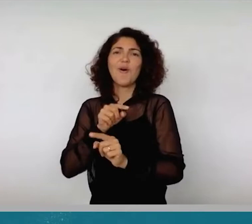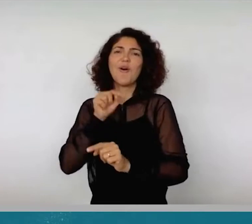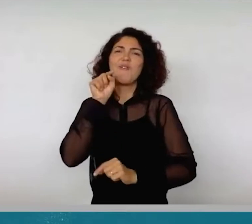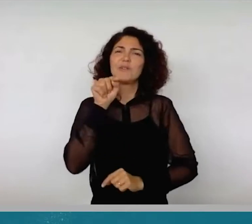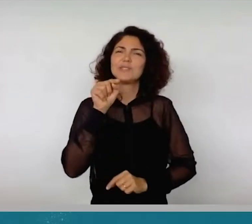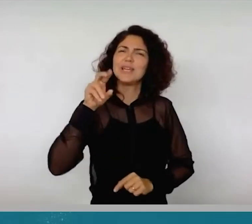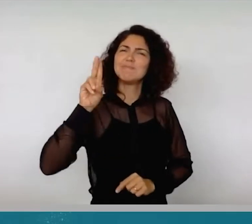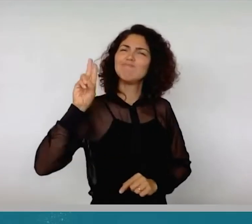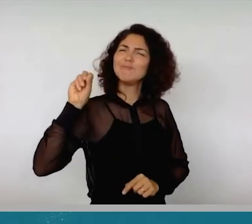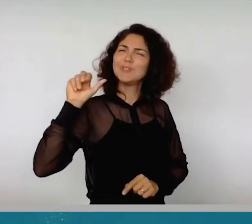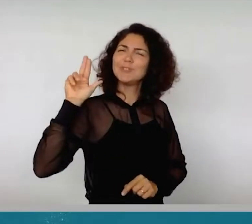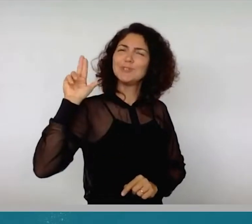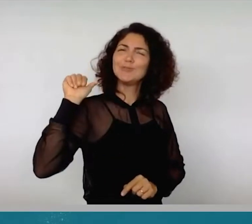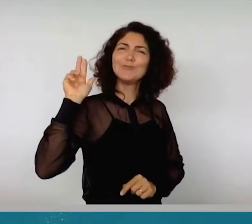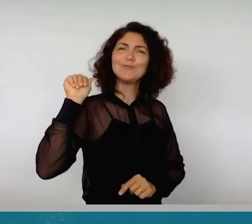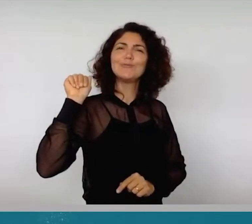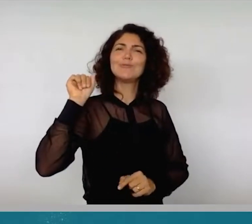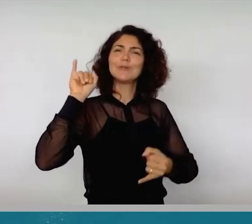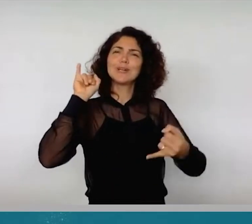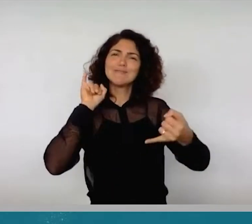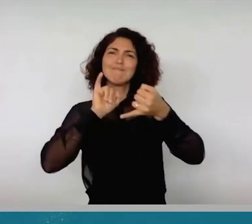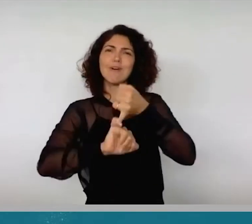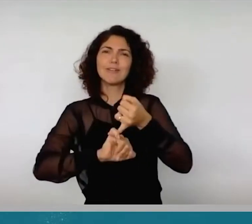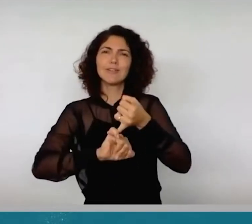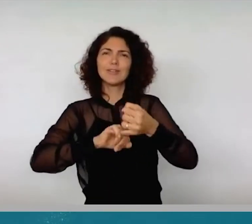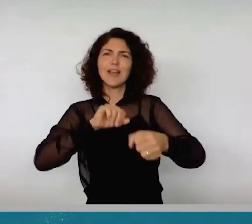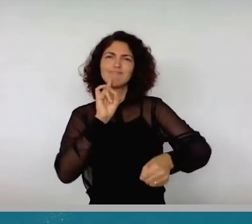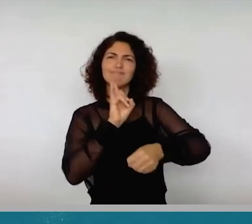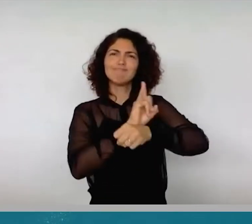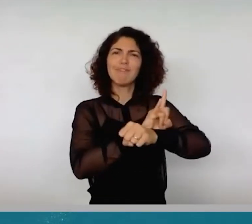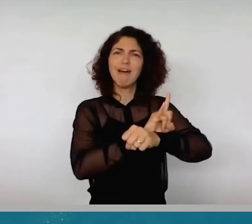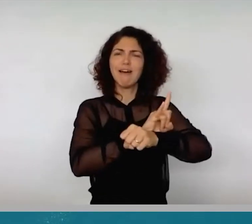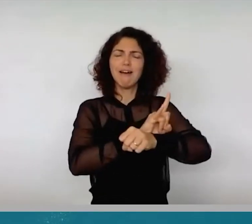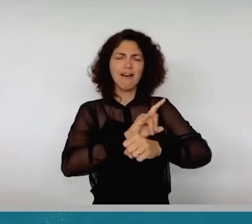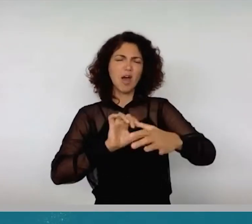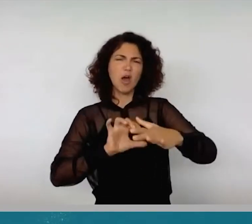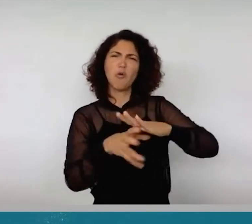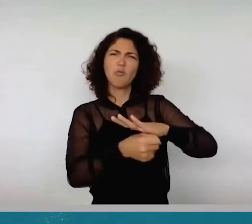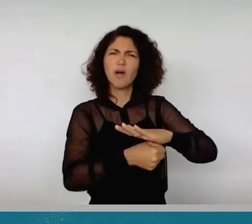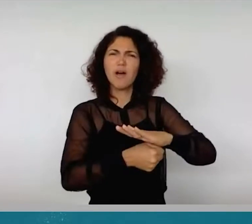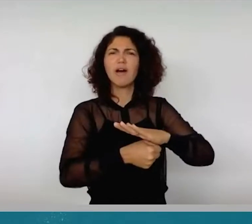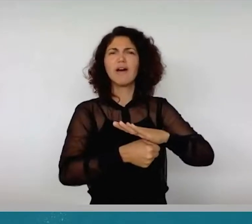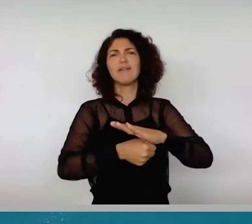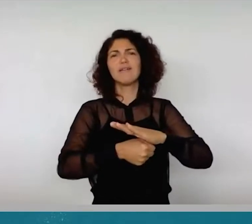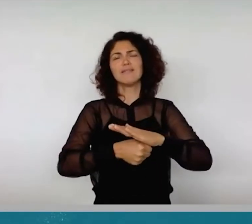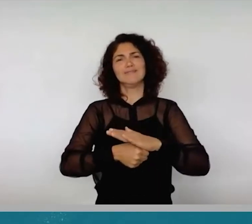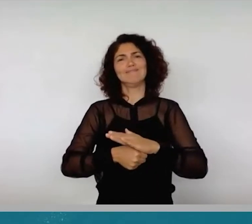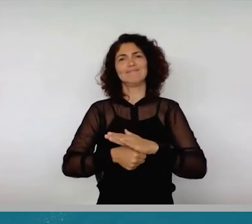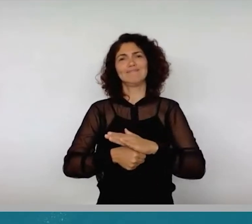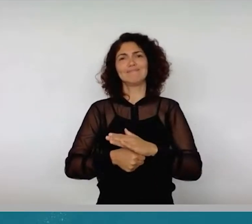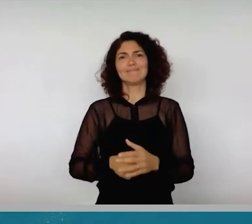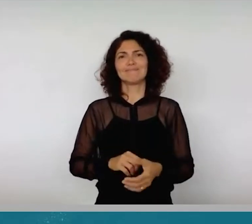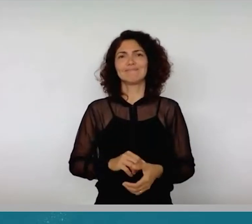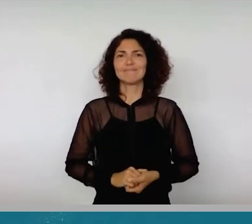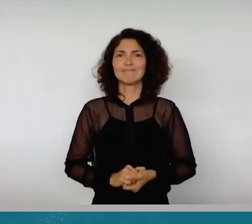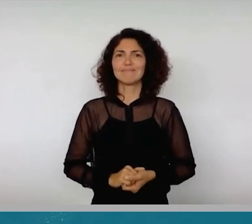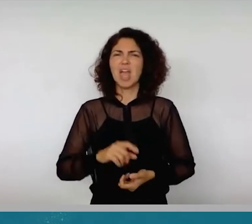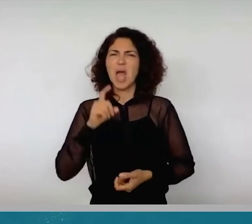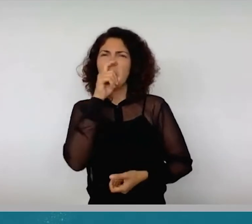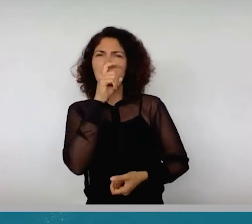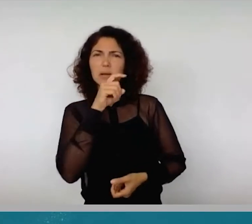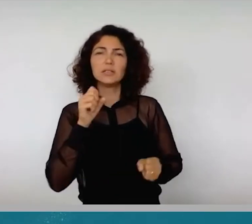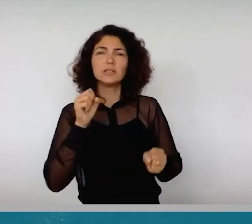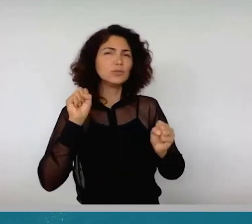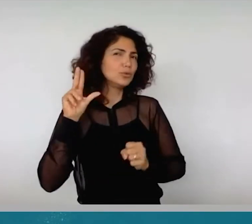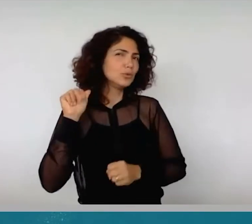não dirá falso testemunho. Não sei se os irmãos estão me entendendo. Então, cobiçar é a